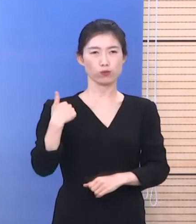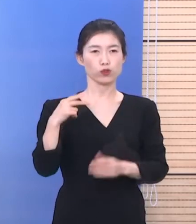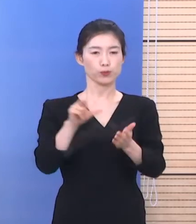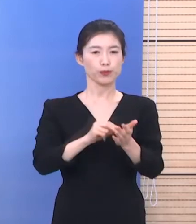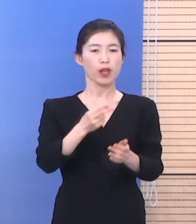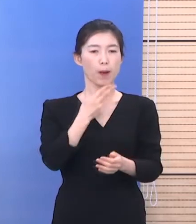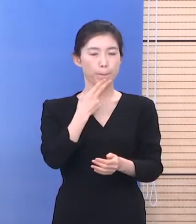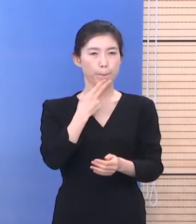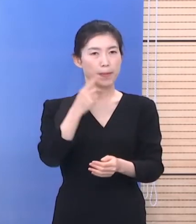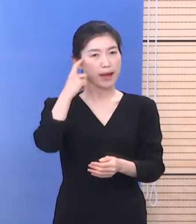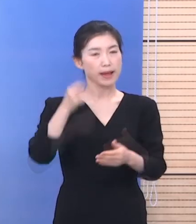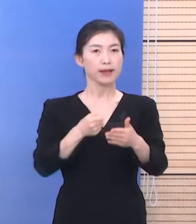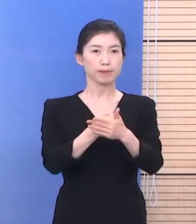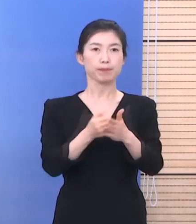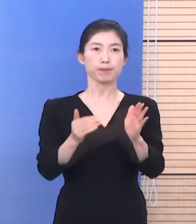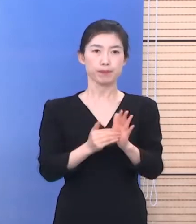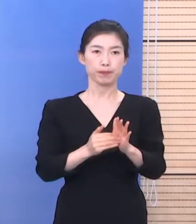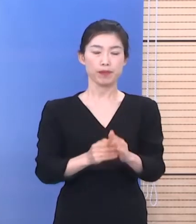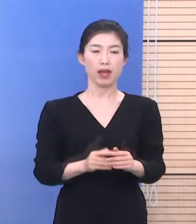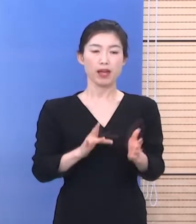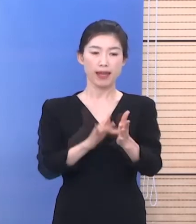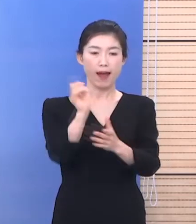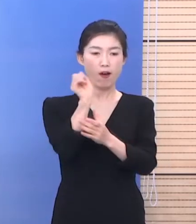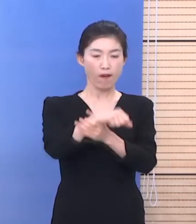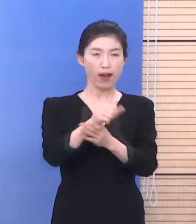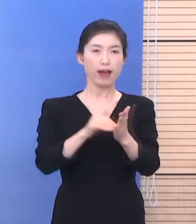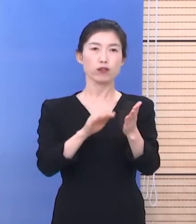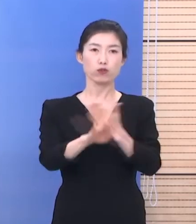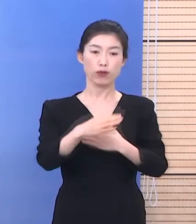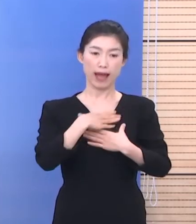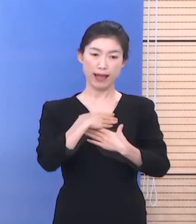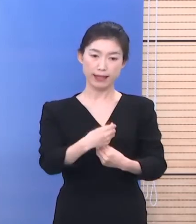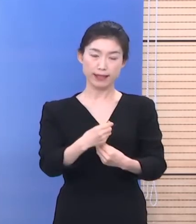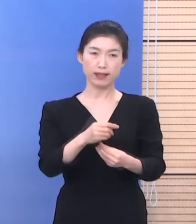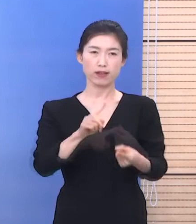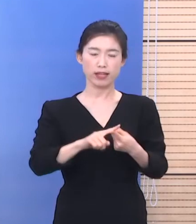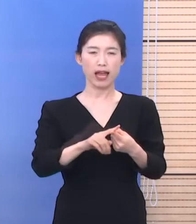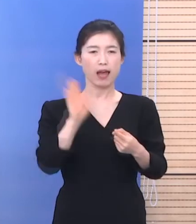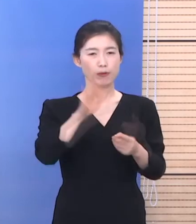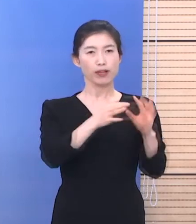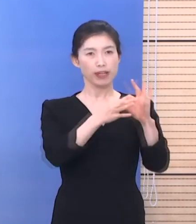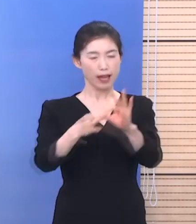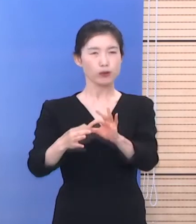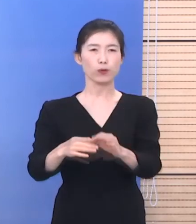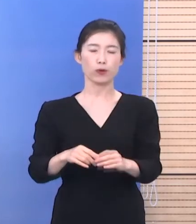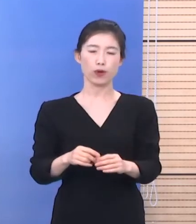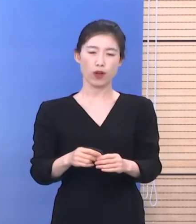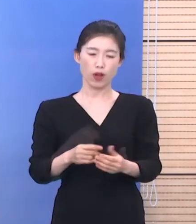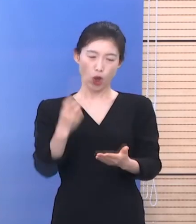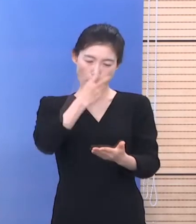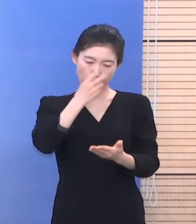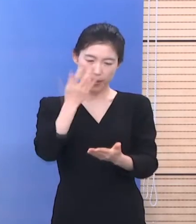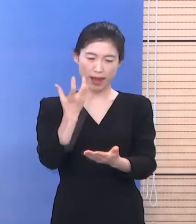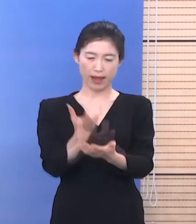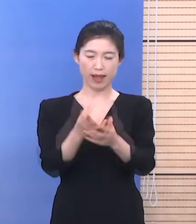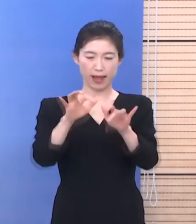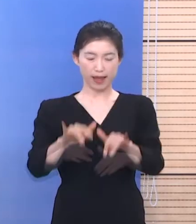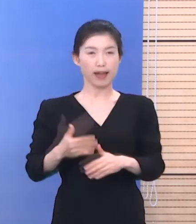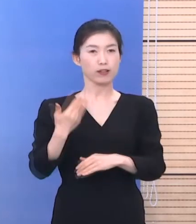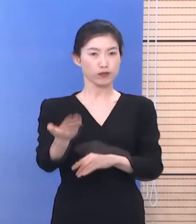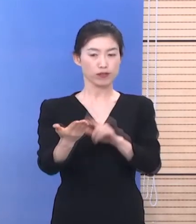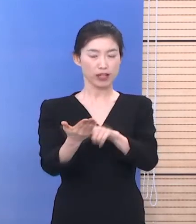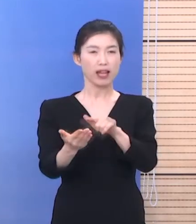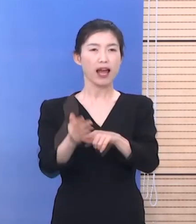판단하였습니다. 허가 후에 안전성 확보 방안에 대해서는 저희가 검토한 내용을 바탕으로